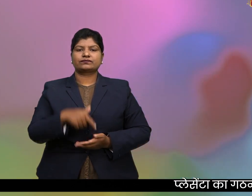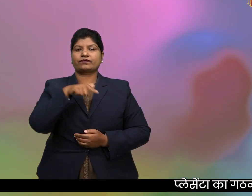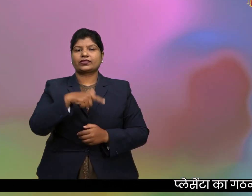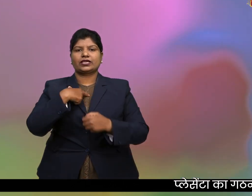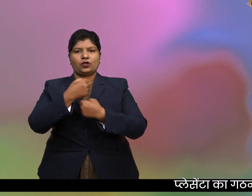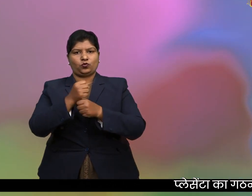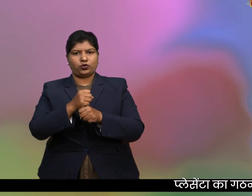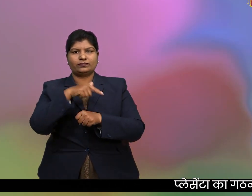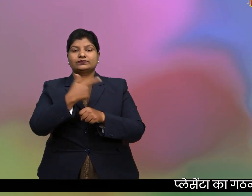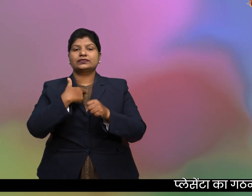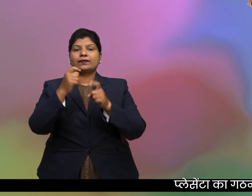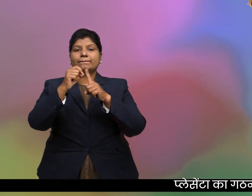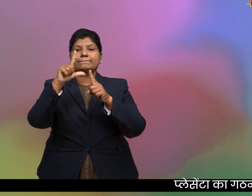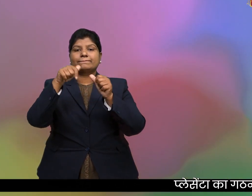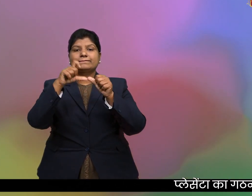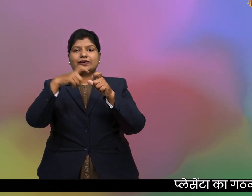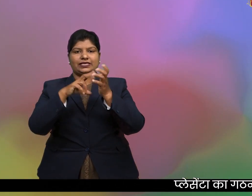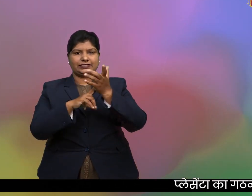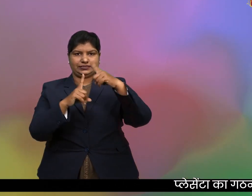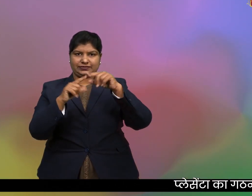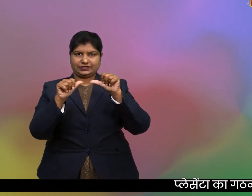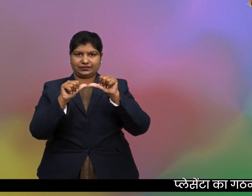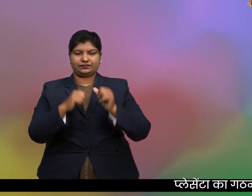प्लेसेंटा का गठन।